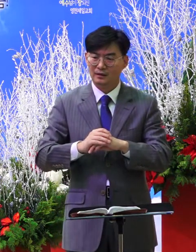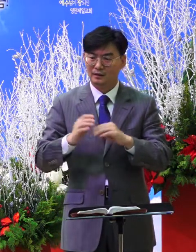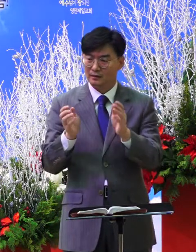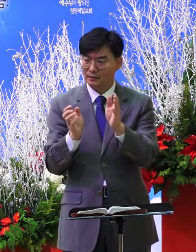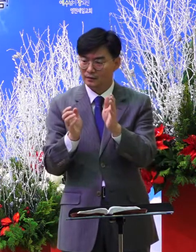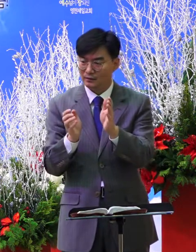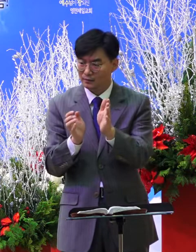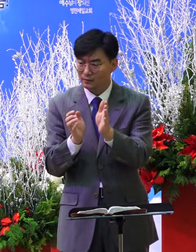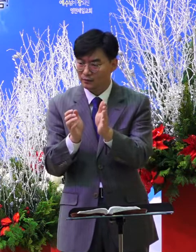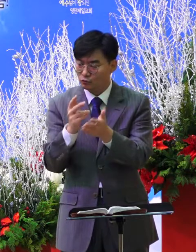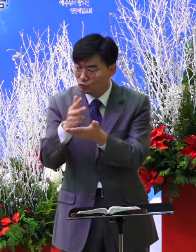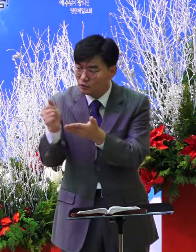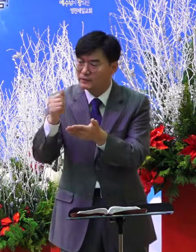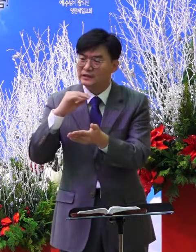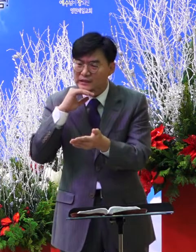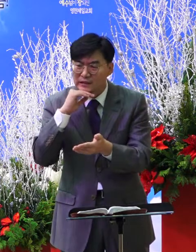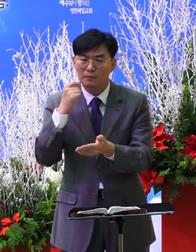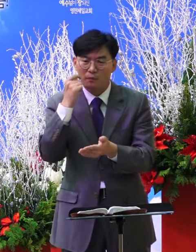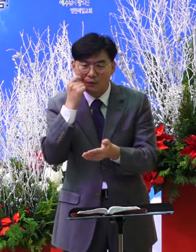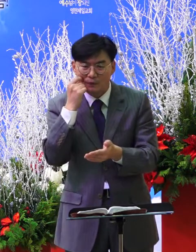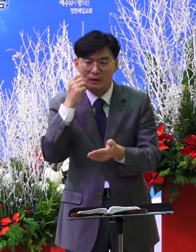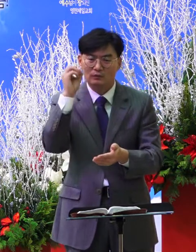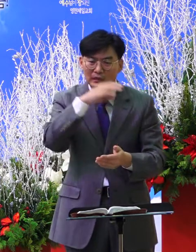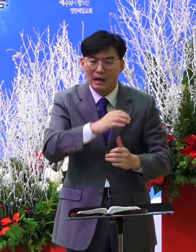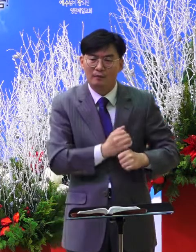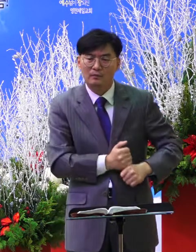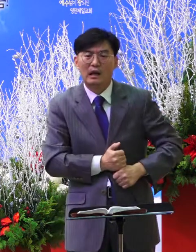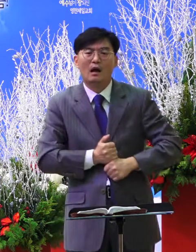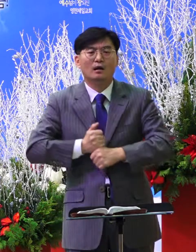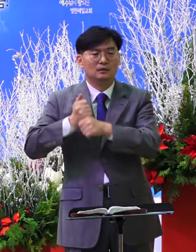못하고 형식적으로 신앙생활만 하는 사람이 얼마나 될까요?